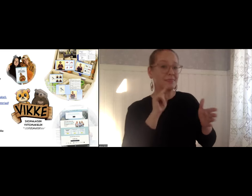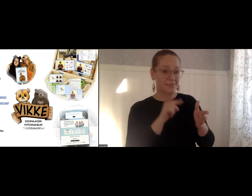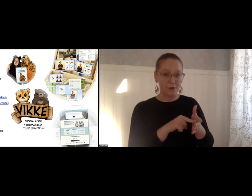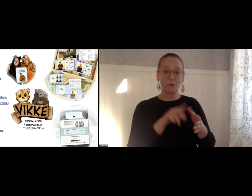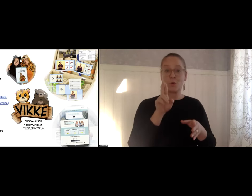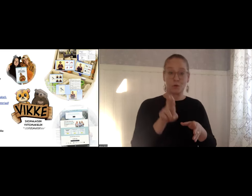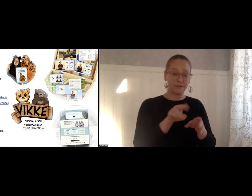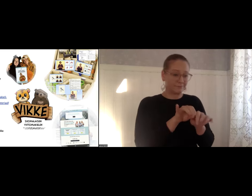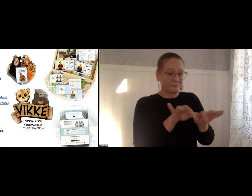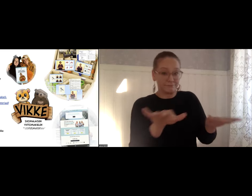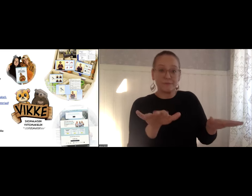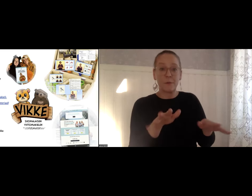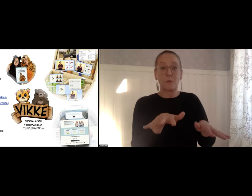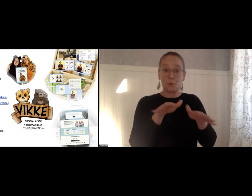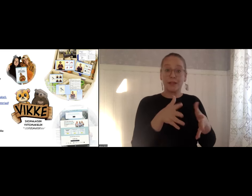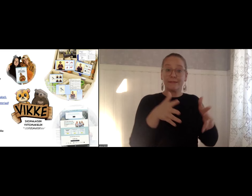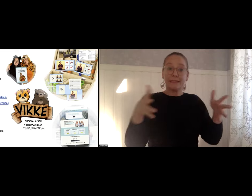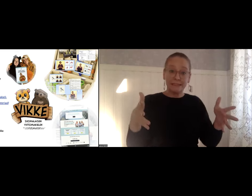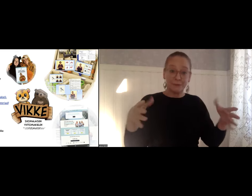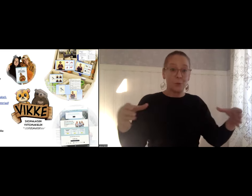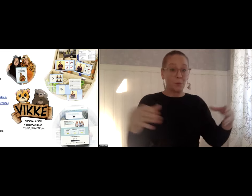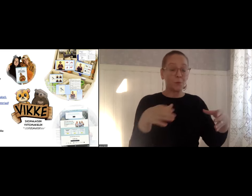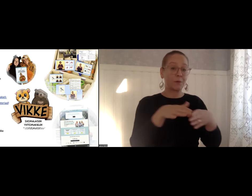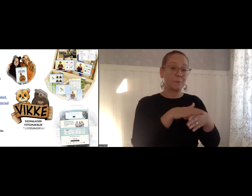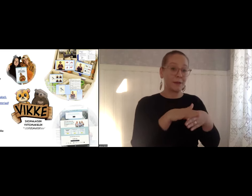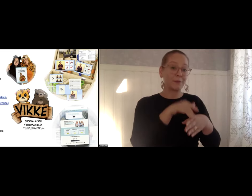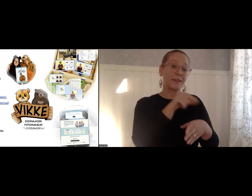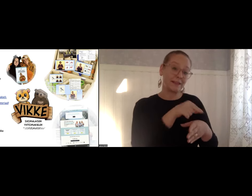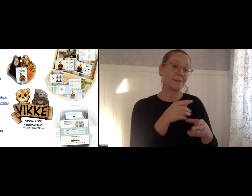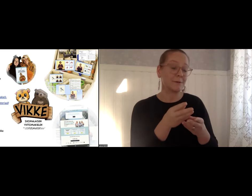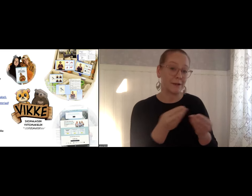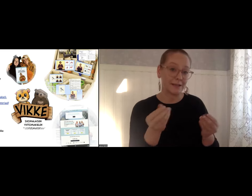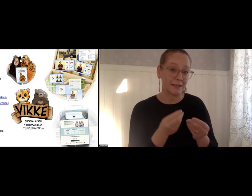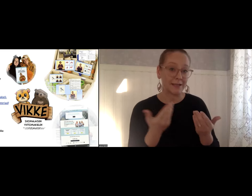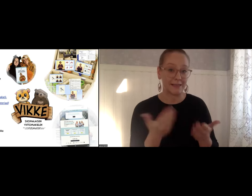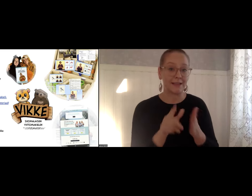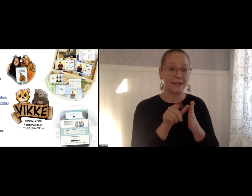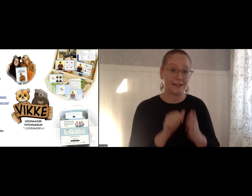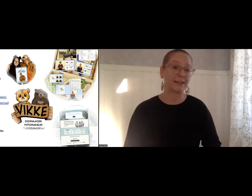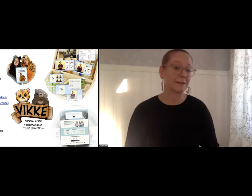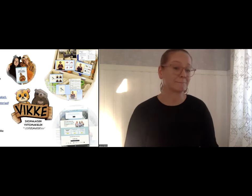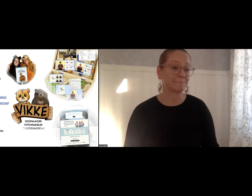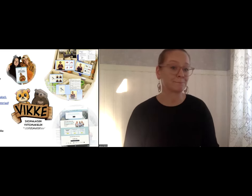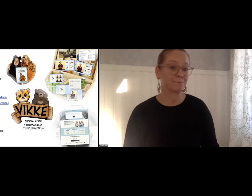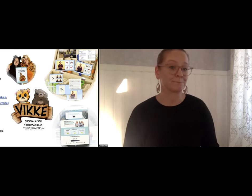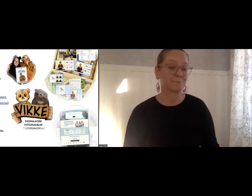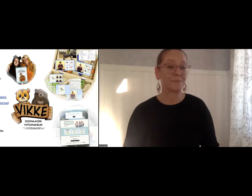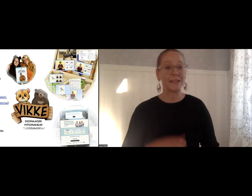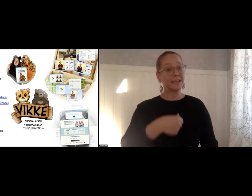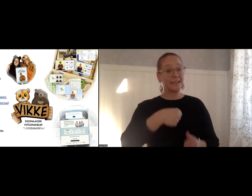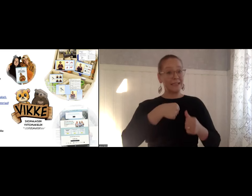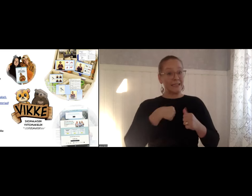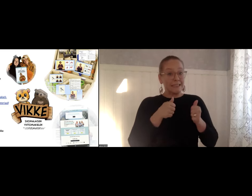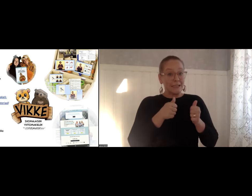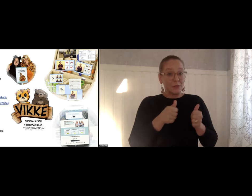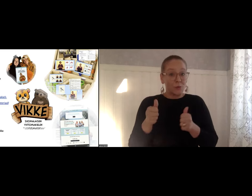Ja opettajien kautta materiaali leviää myös oppilaille, ja sitä kautta yllättävän suuri porukka on käyttänyt tätä